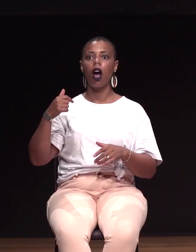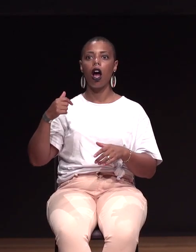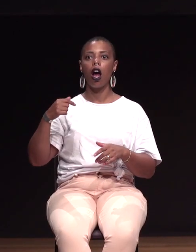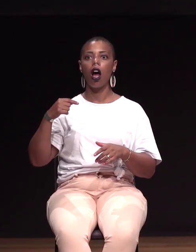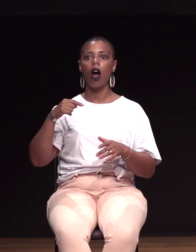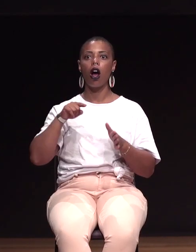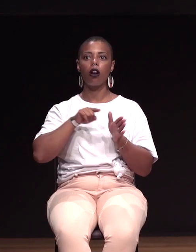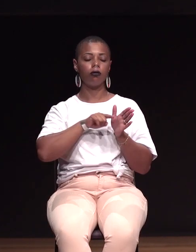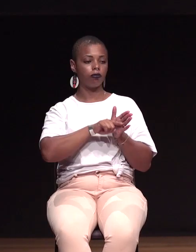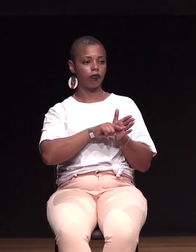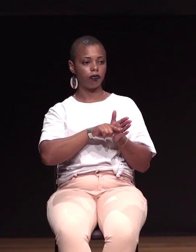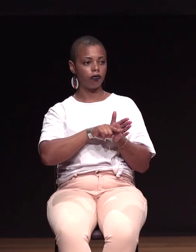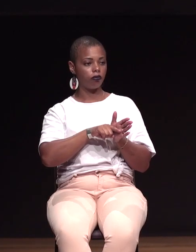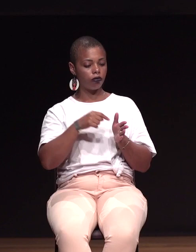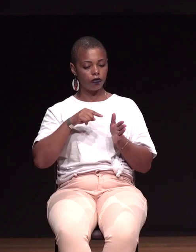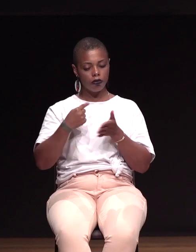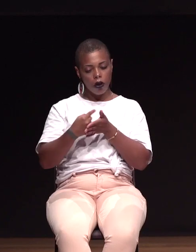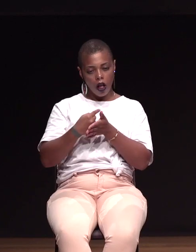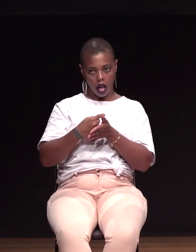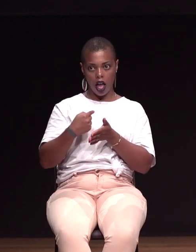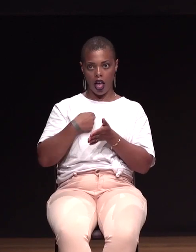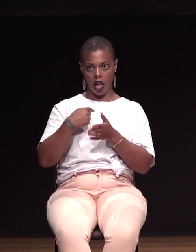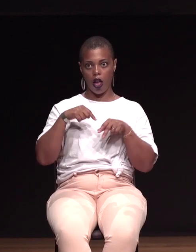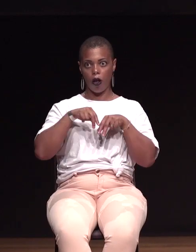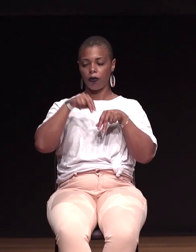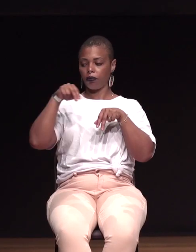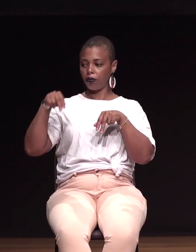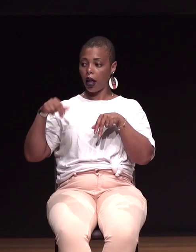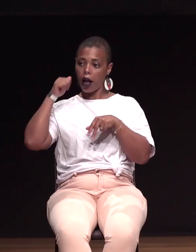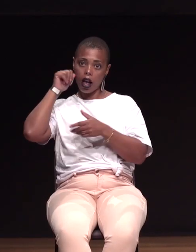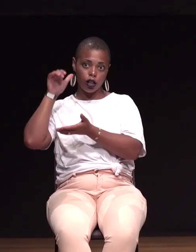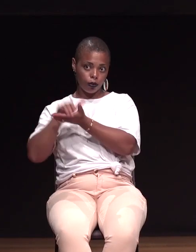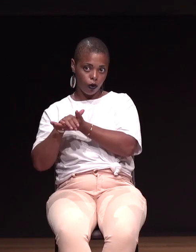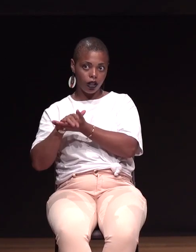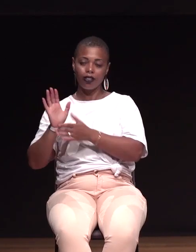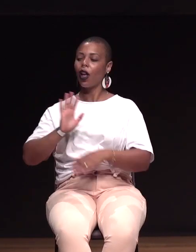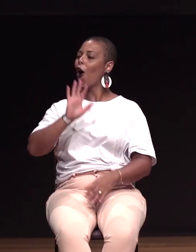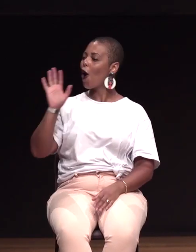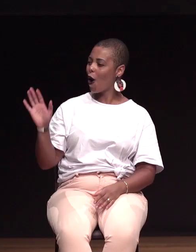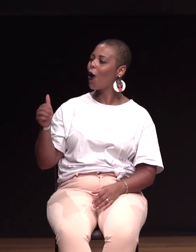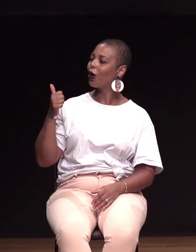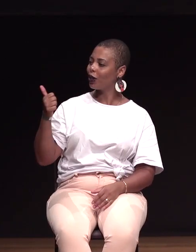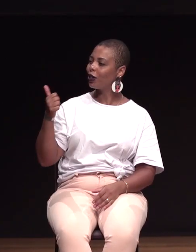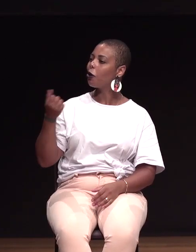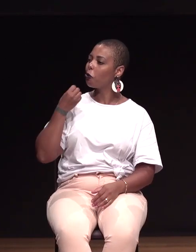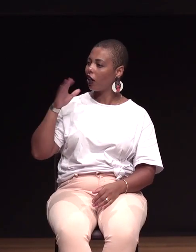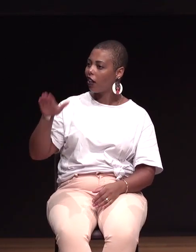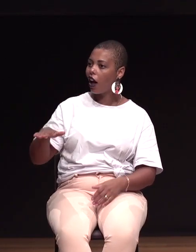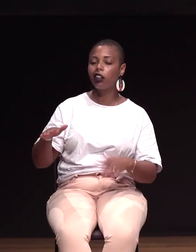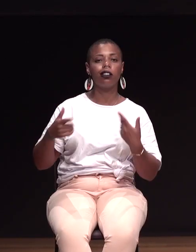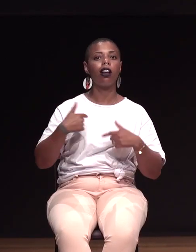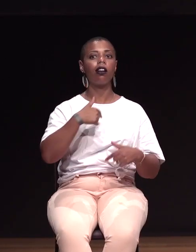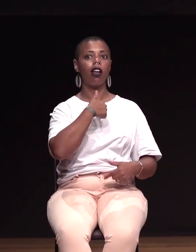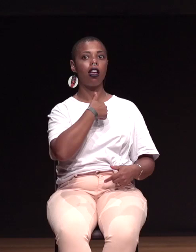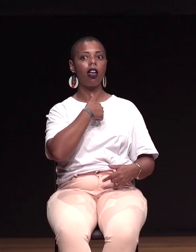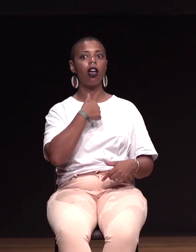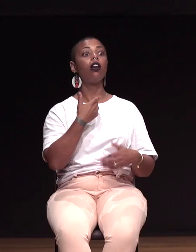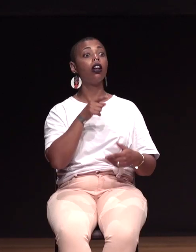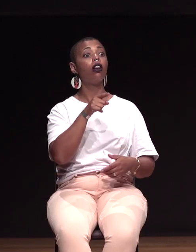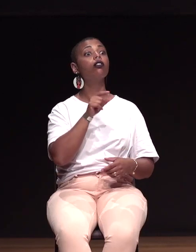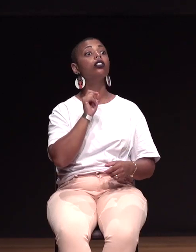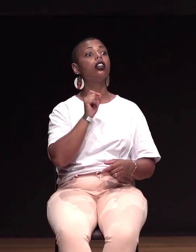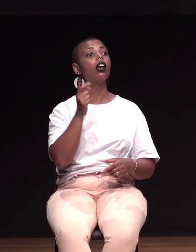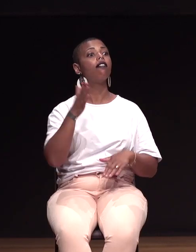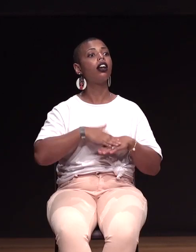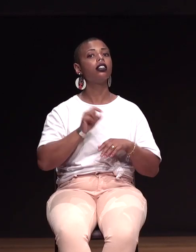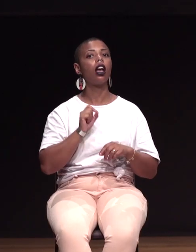onde minha esposa, que é minha acompanhante, recebeu um olá, boa tarde. Minha outra acompanhante recebeu um olá, boa tarde. Chegou a minha vez e perguntou, e você, o que